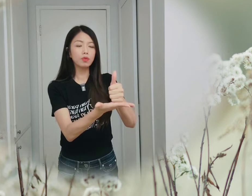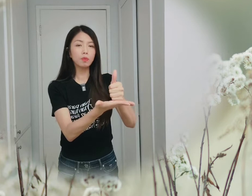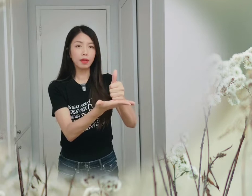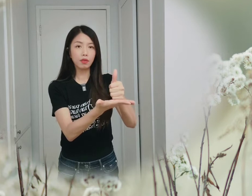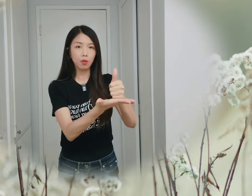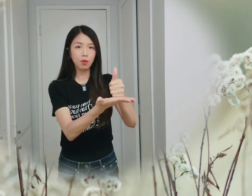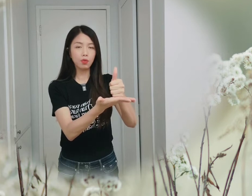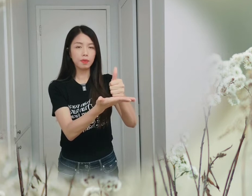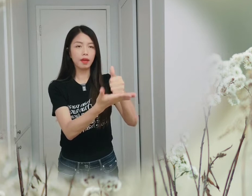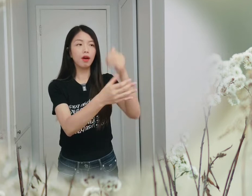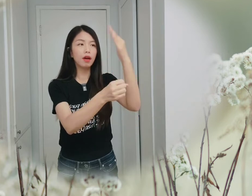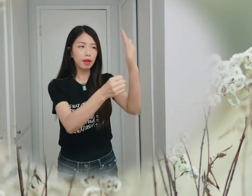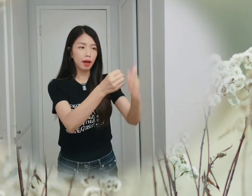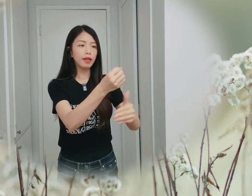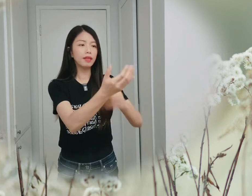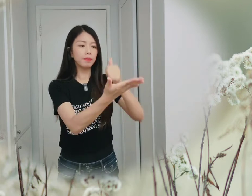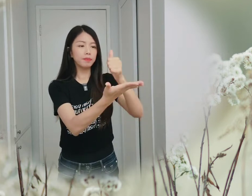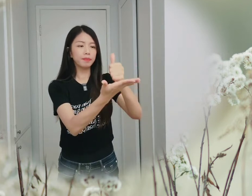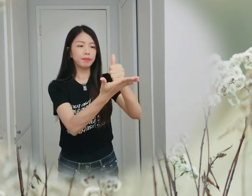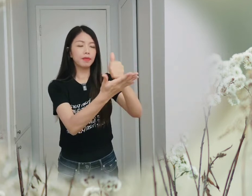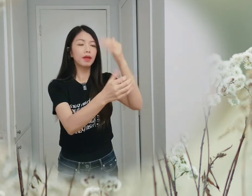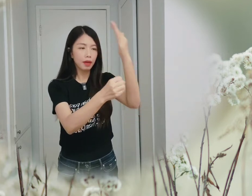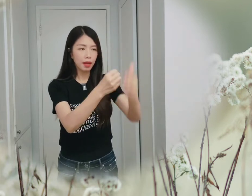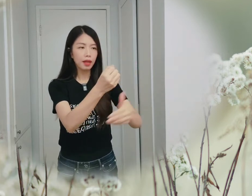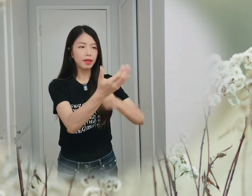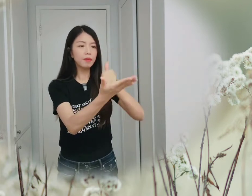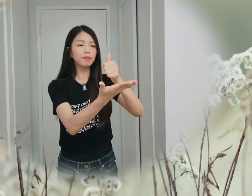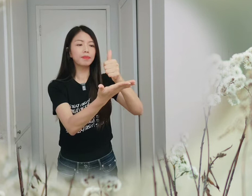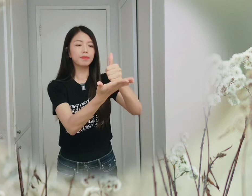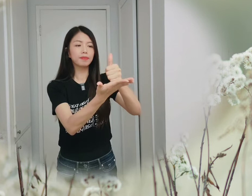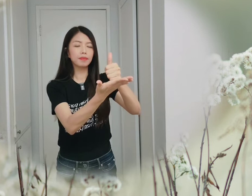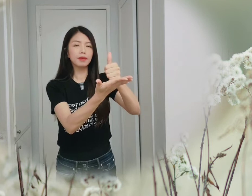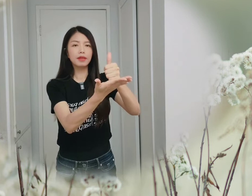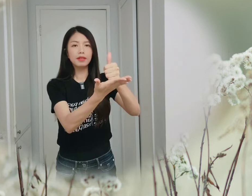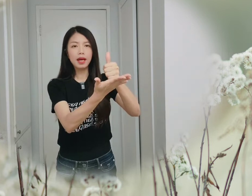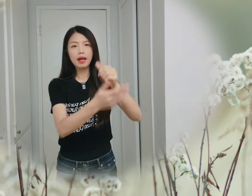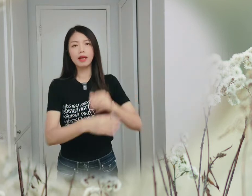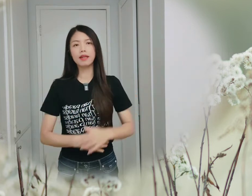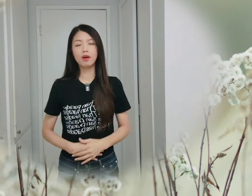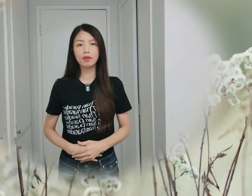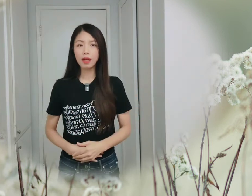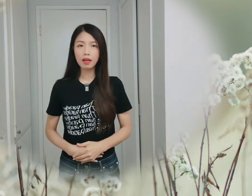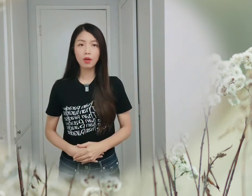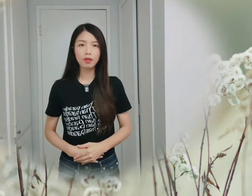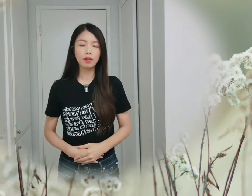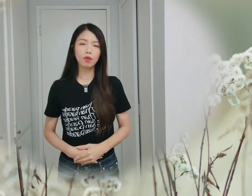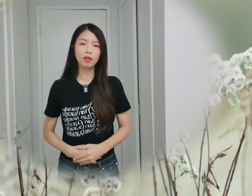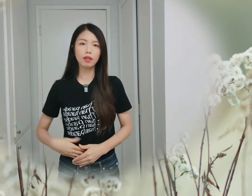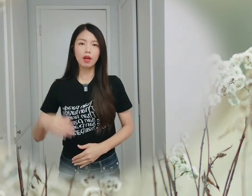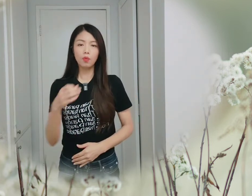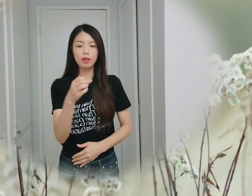펴서 왼손 바닥 위에 올려놓으시면 돼요. 하나님. 하나님. 사랑 안에서 사랑이라고